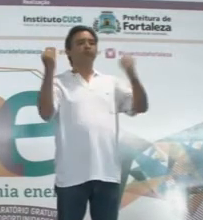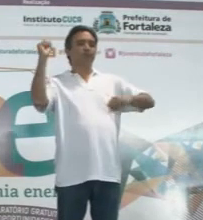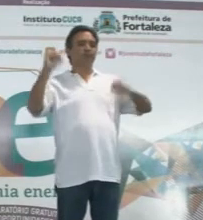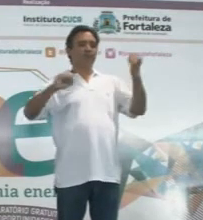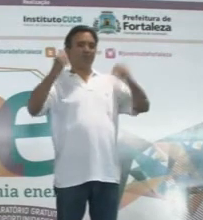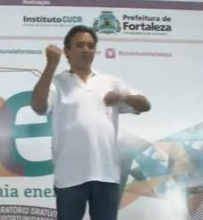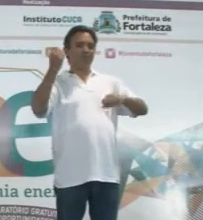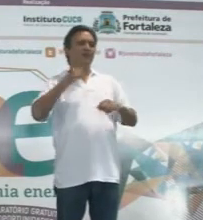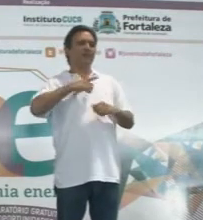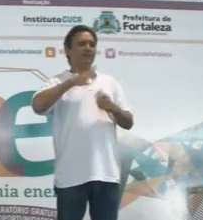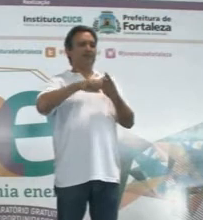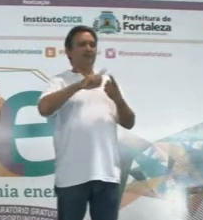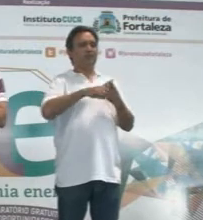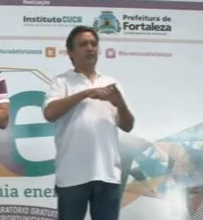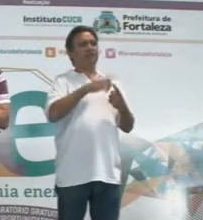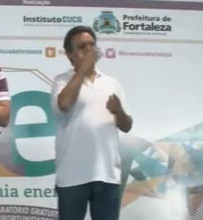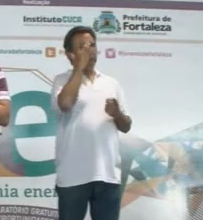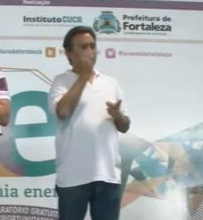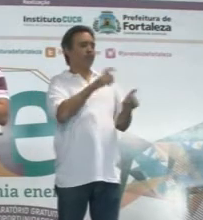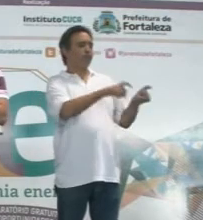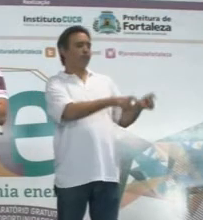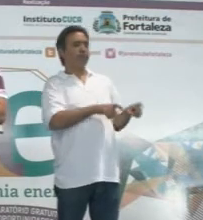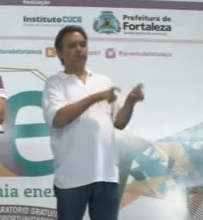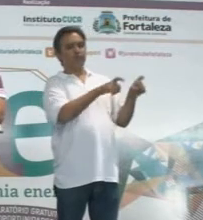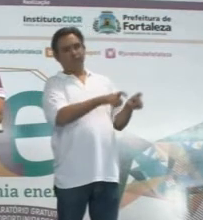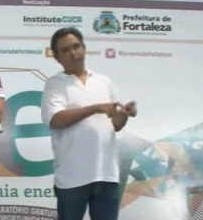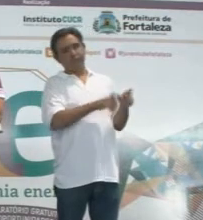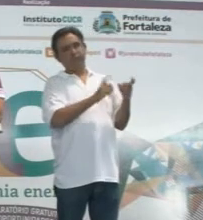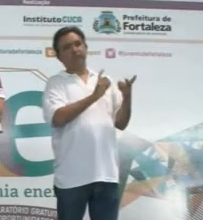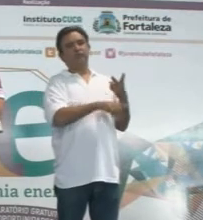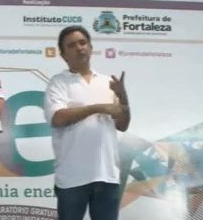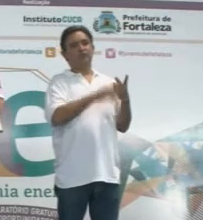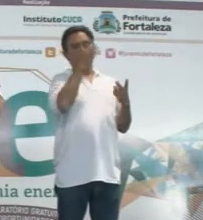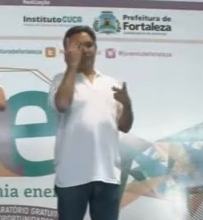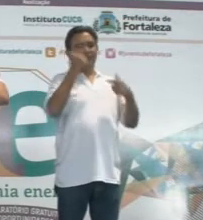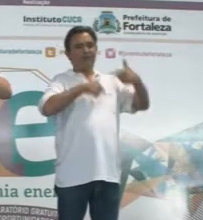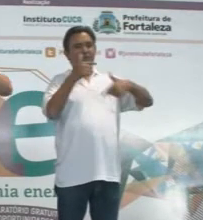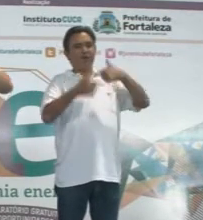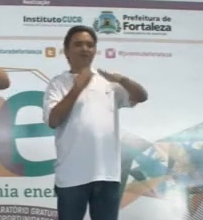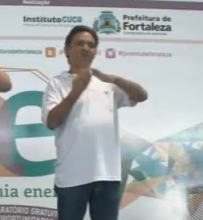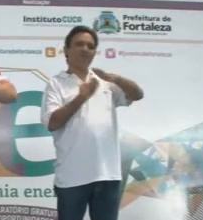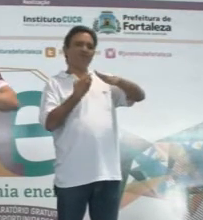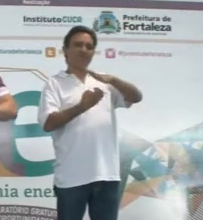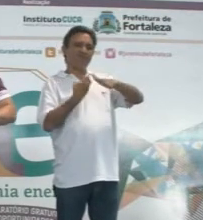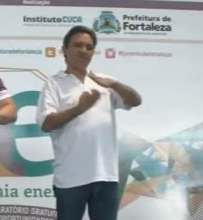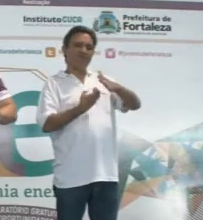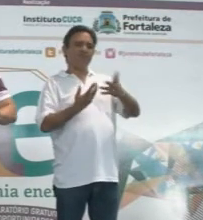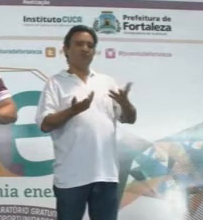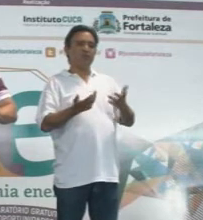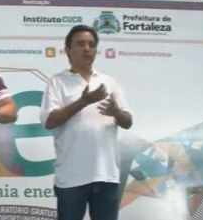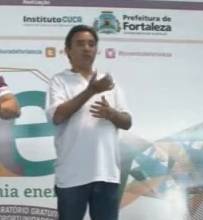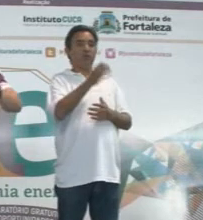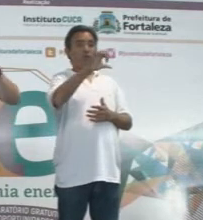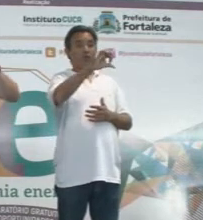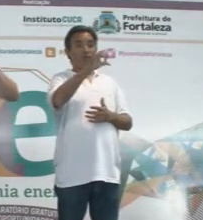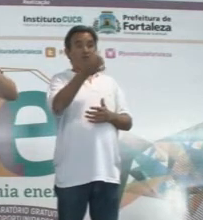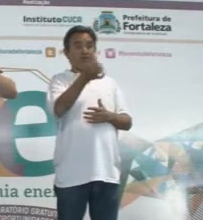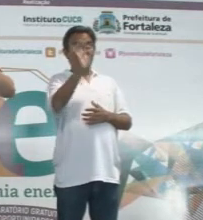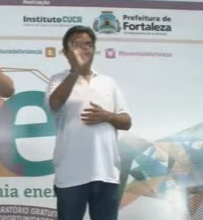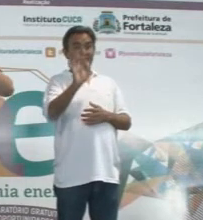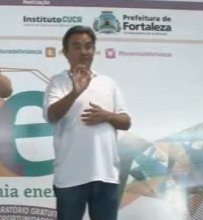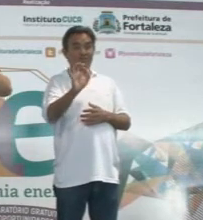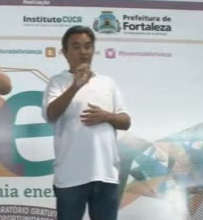o camponês, o operário, todo mundo estava no terceiro estado. Eles eram 96% do povo.